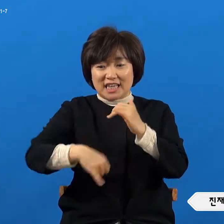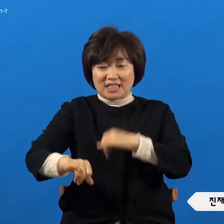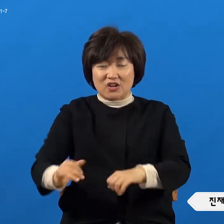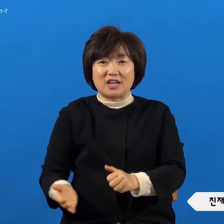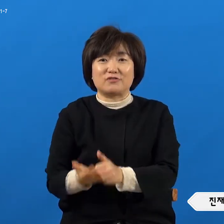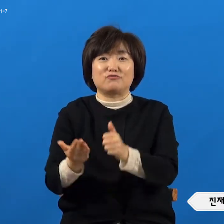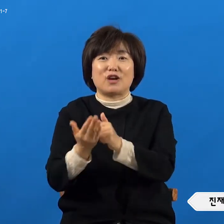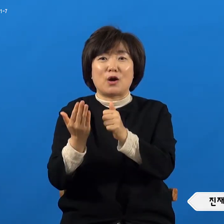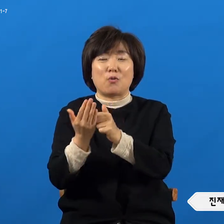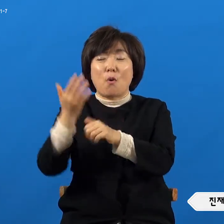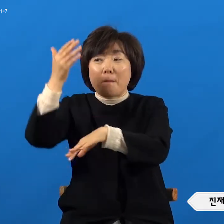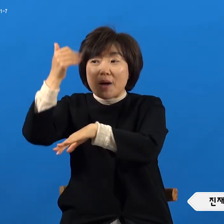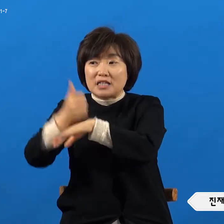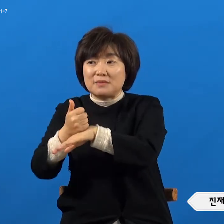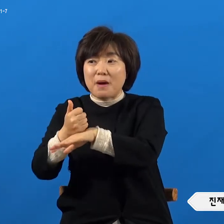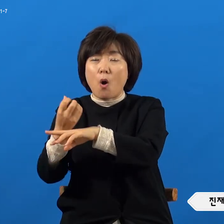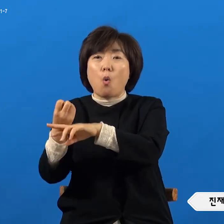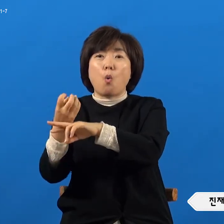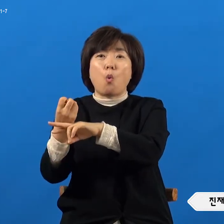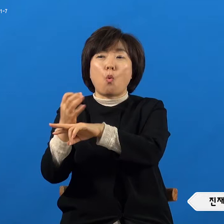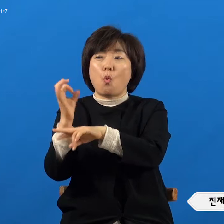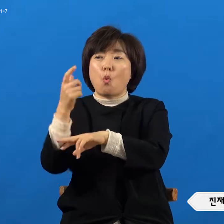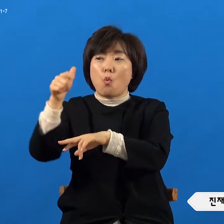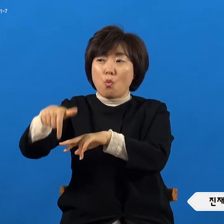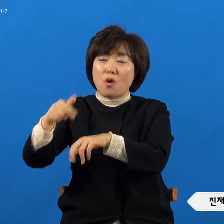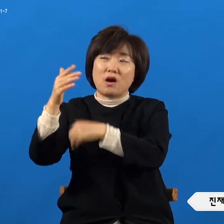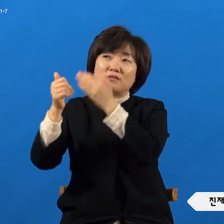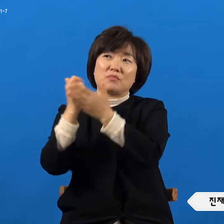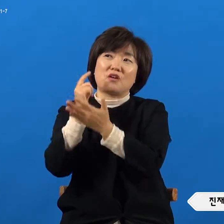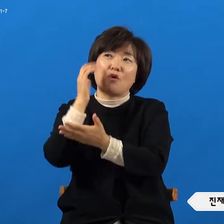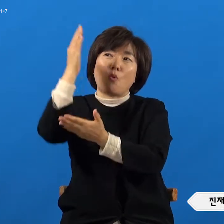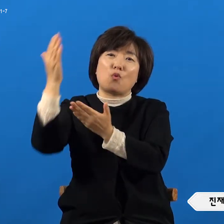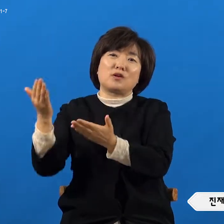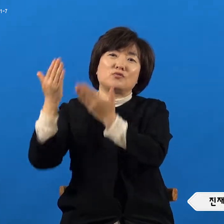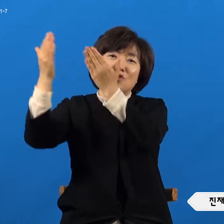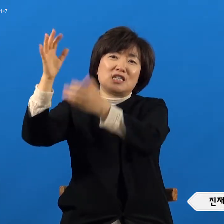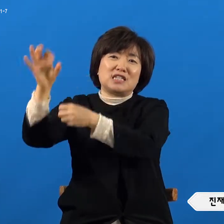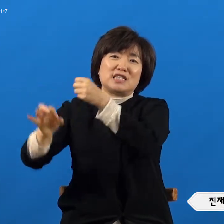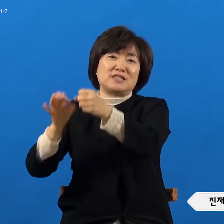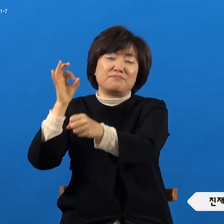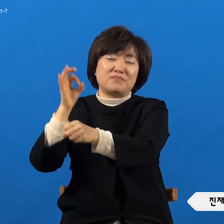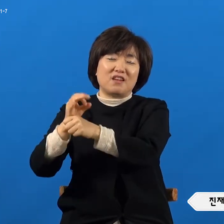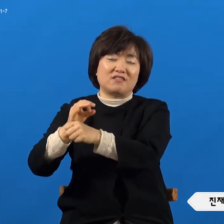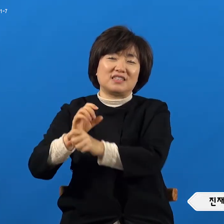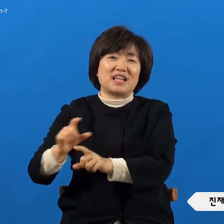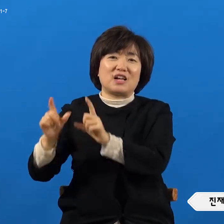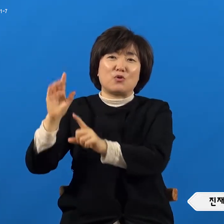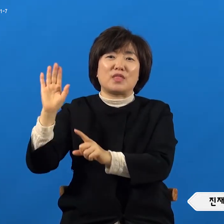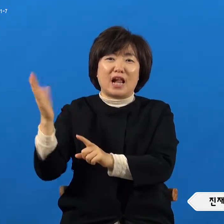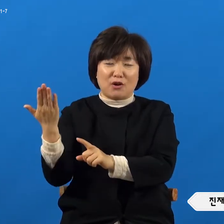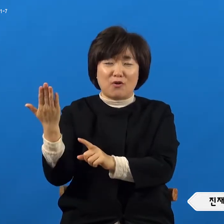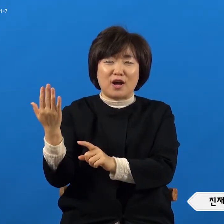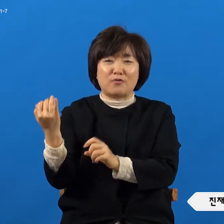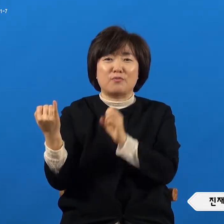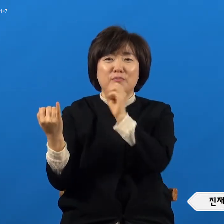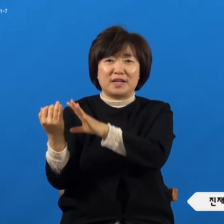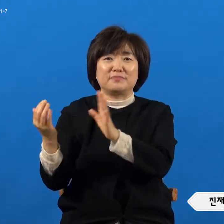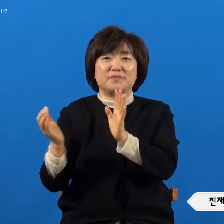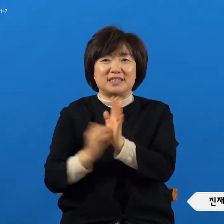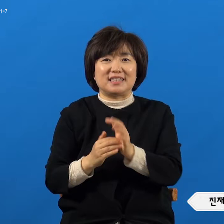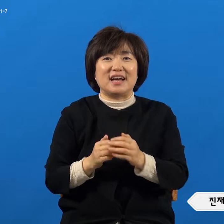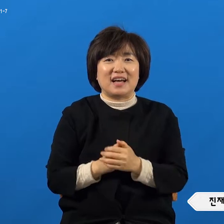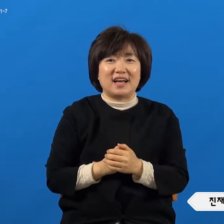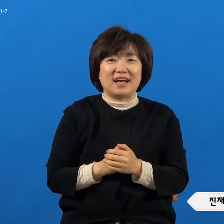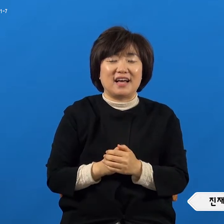옥의 10년은 하나님께 영광을 돌리는 삶을 살 것이라고 그는 밝히게 됩니다.